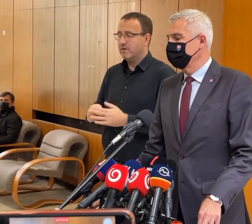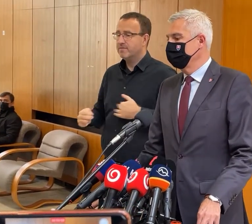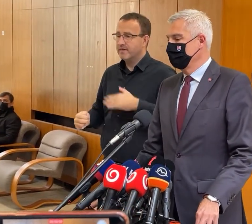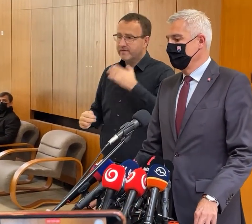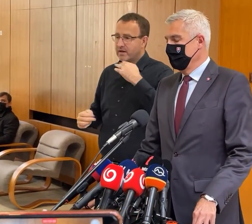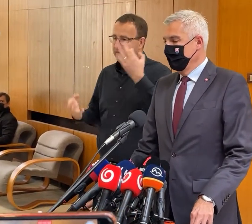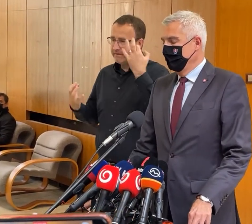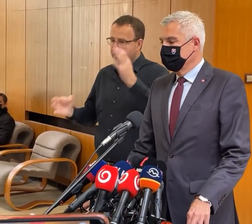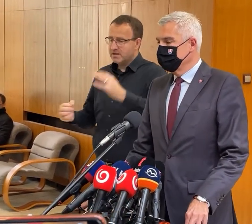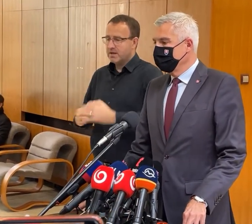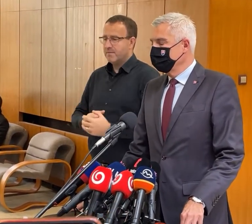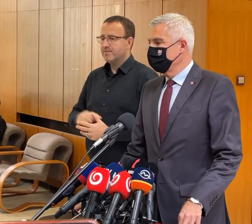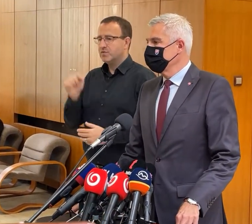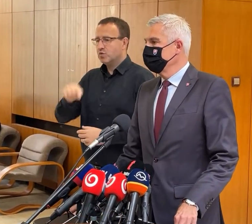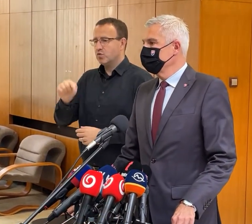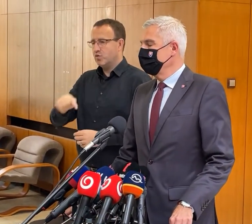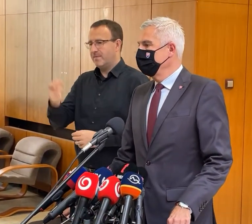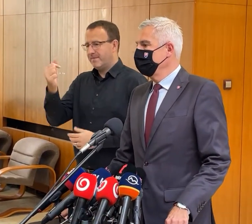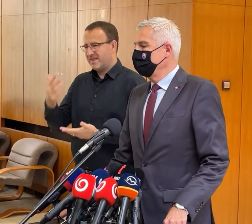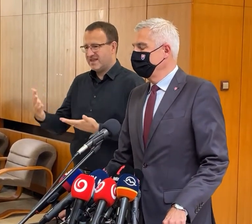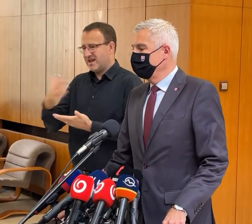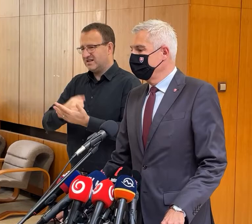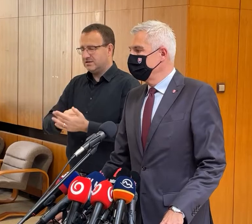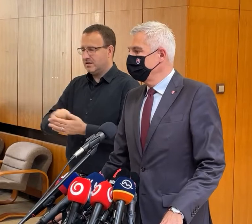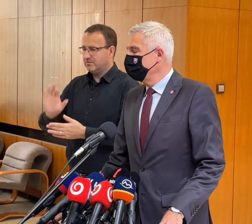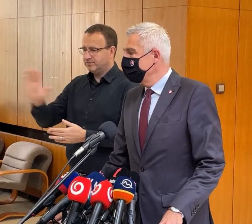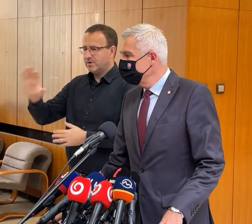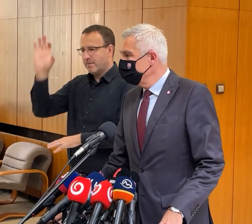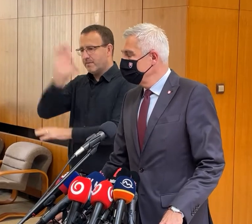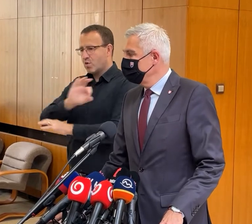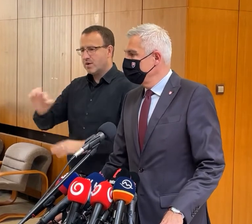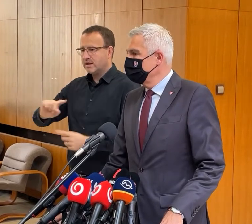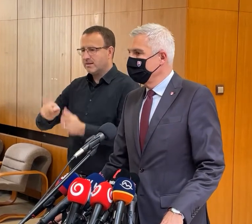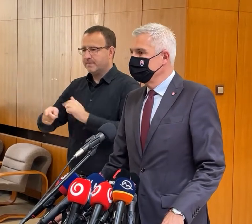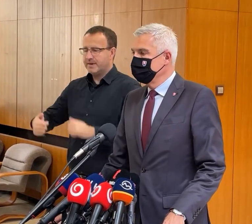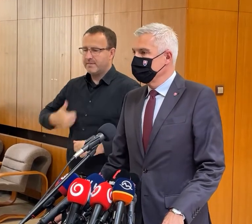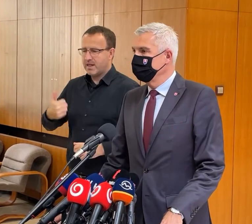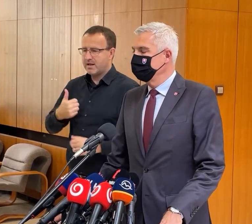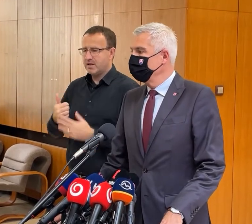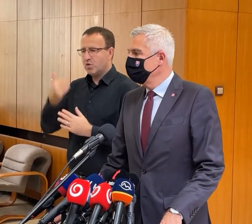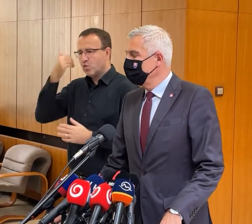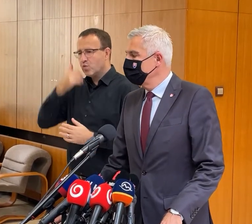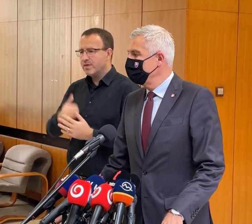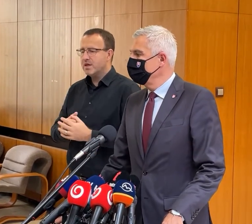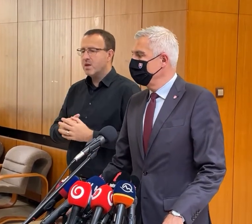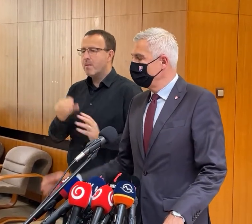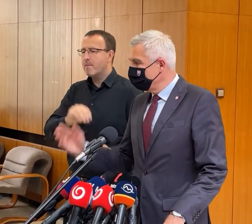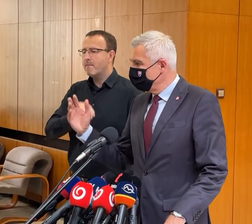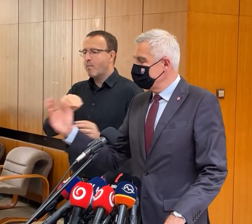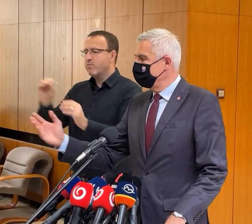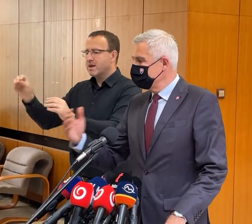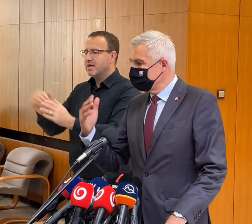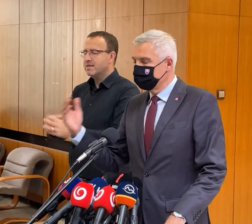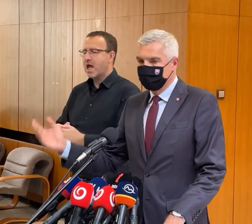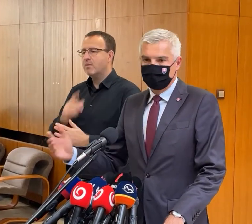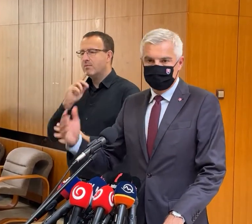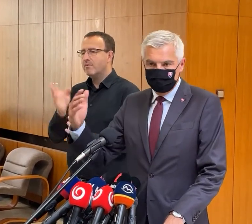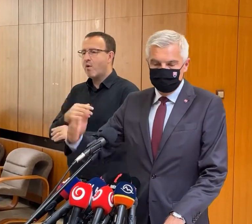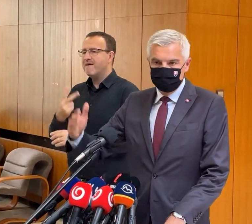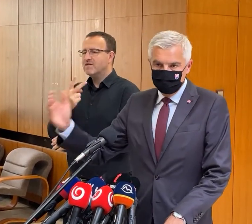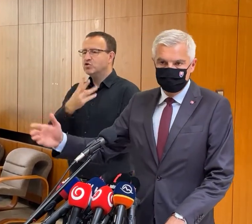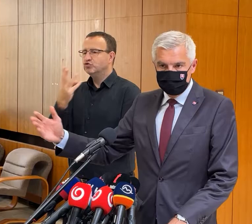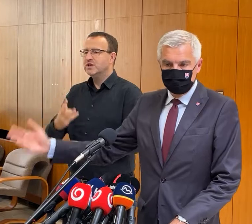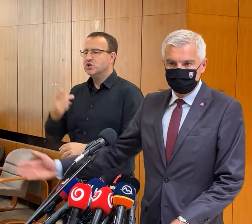to, že sú to zdroje, ktoré sú určené na projekty pre mladých ľudí, osobitne mobilitu, aby mohli po Vyšegrádskej